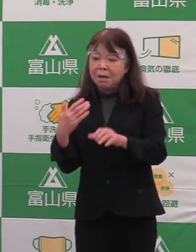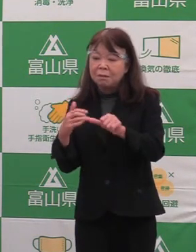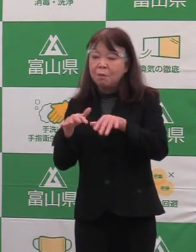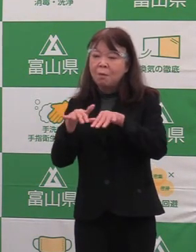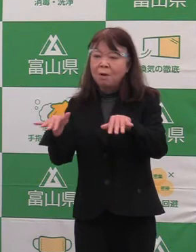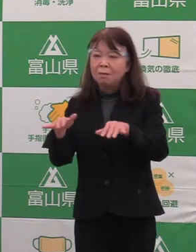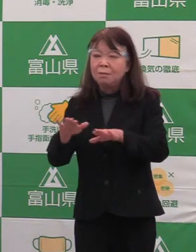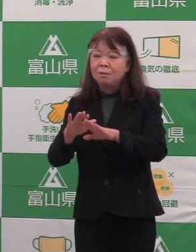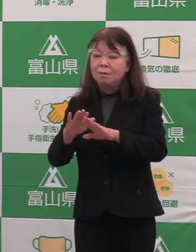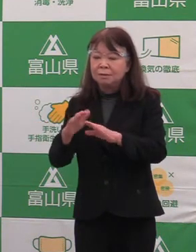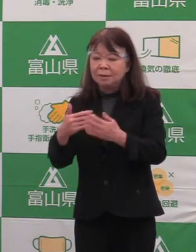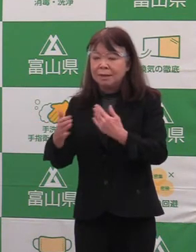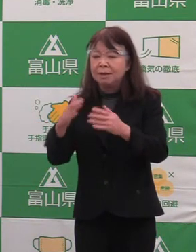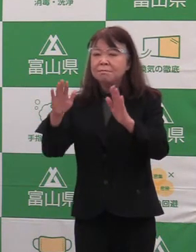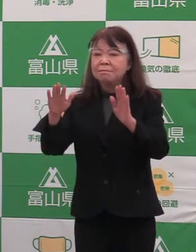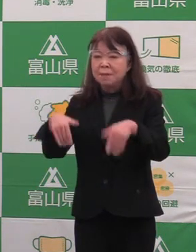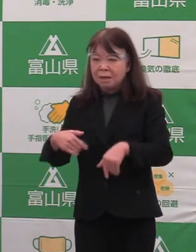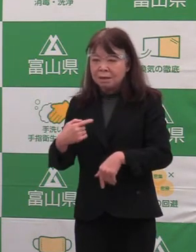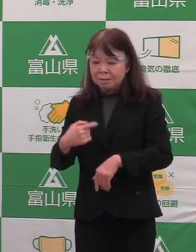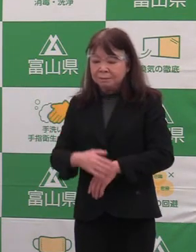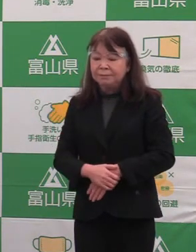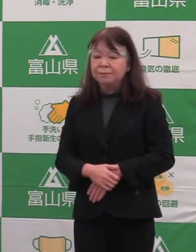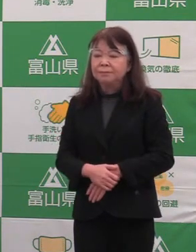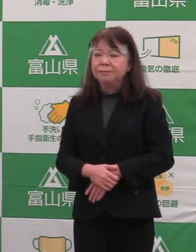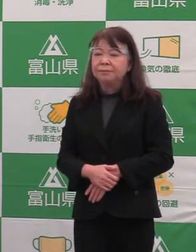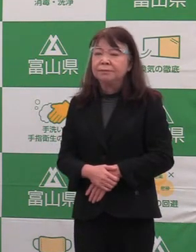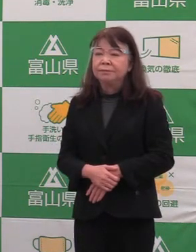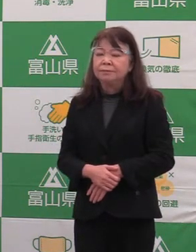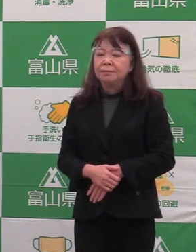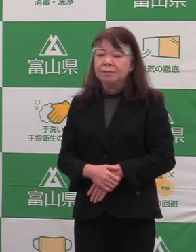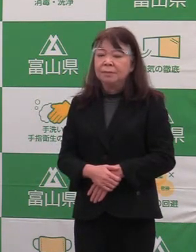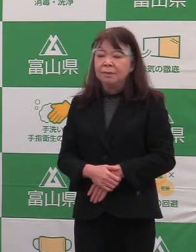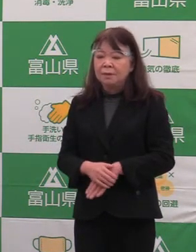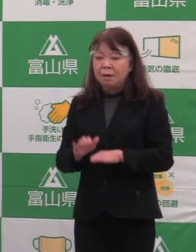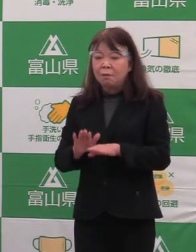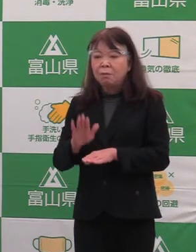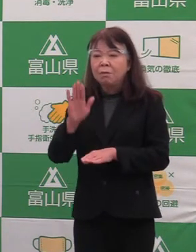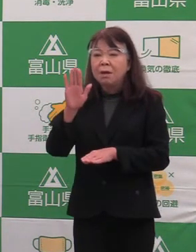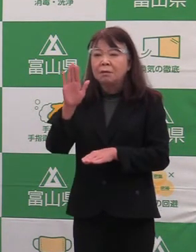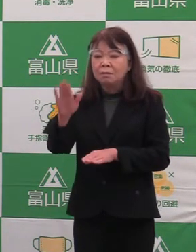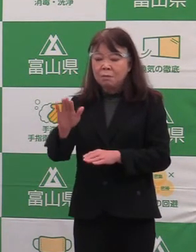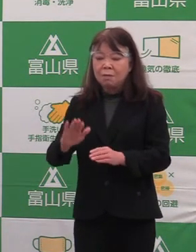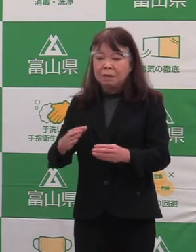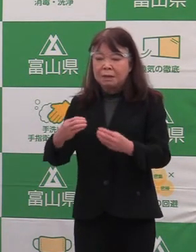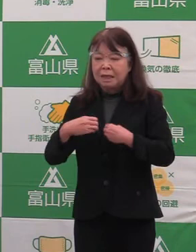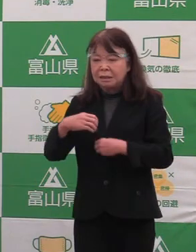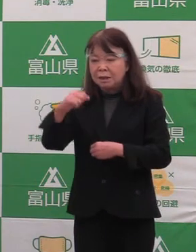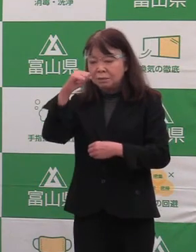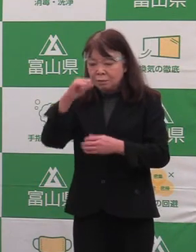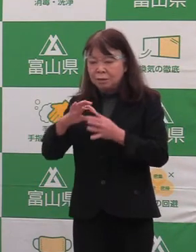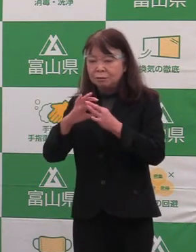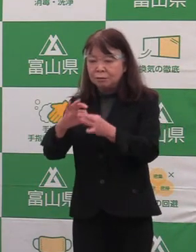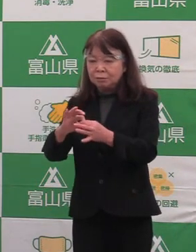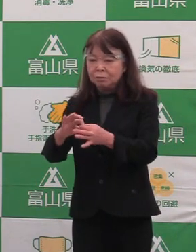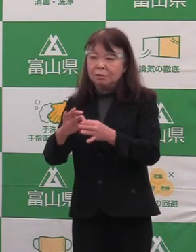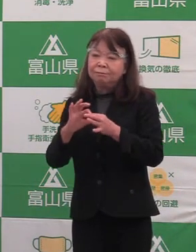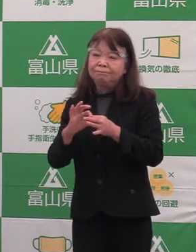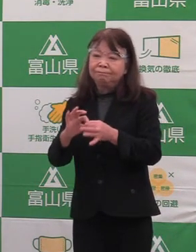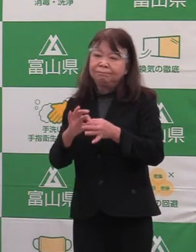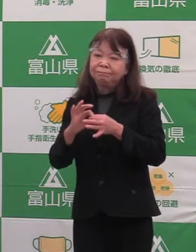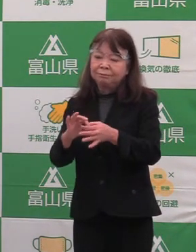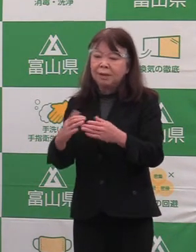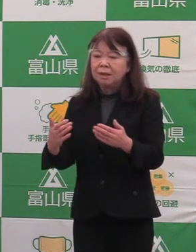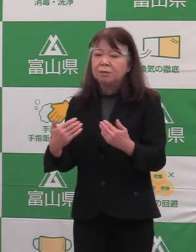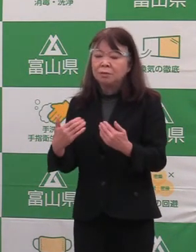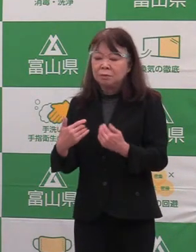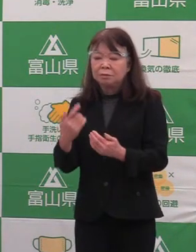も経験をしましたと。でやはり今後もこの感染症とは付き合っていく必要があるであろうという前提